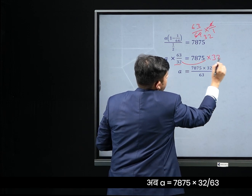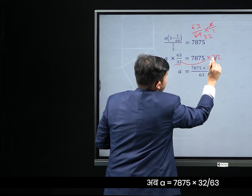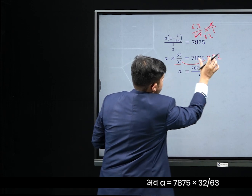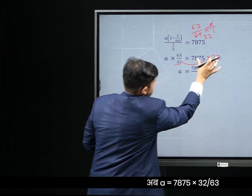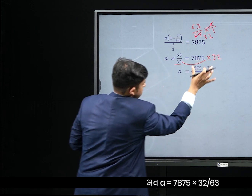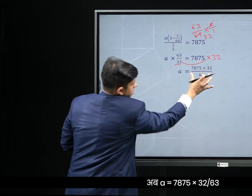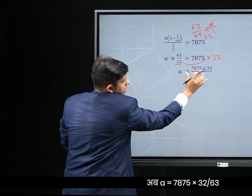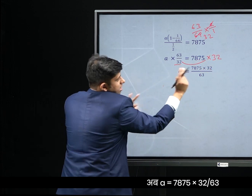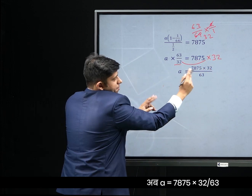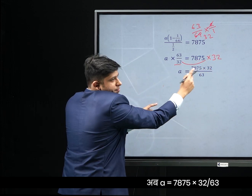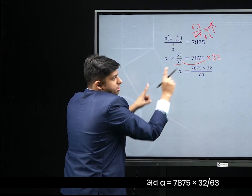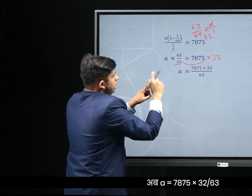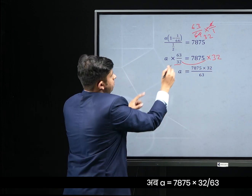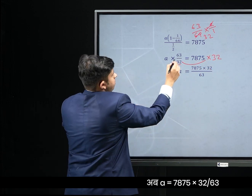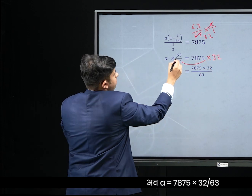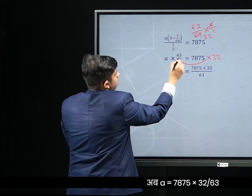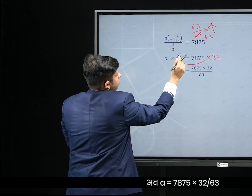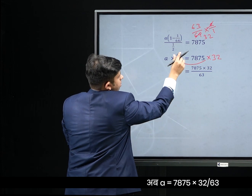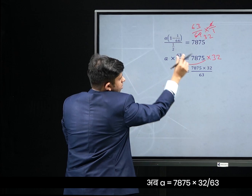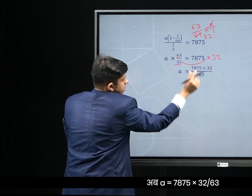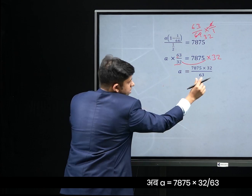7875 32 बटा 63।